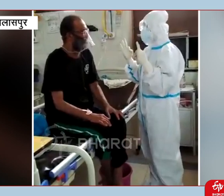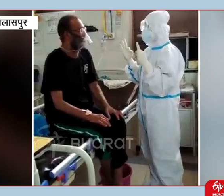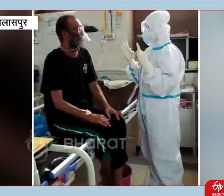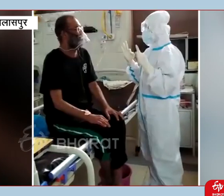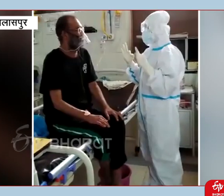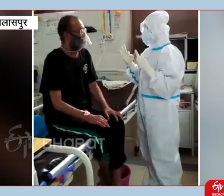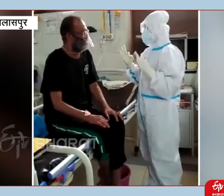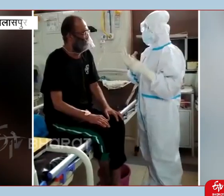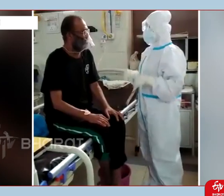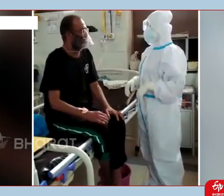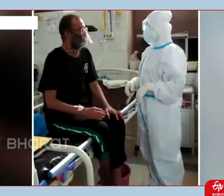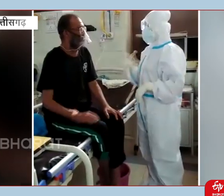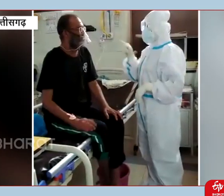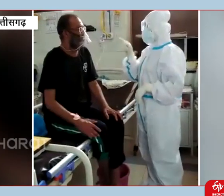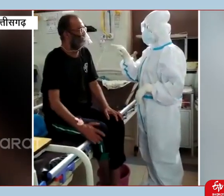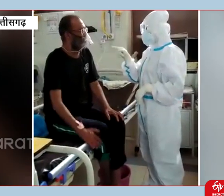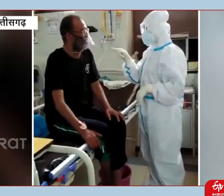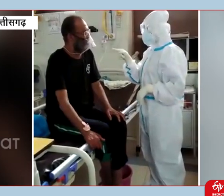ब्योरो रिपोर्ट ETV भारत पिलासपूर